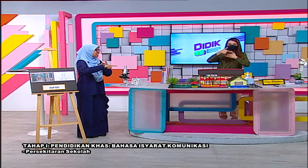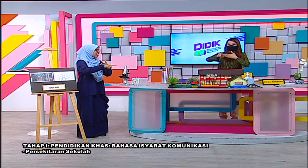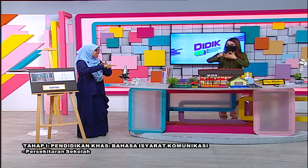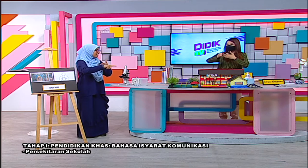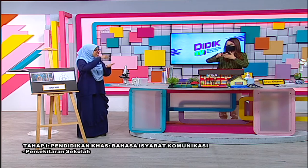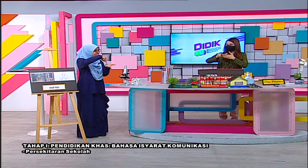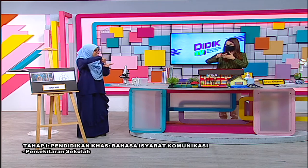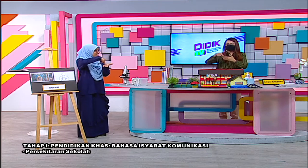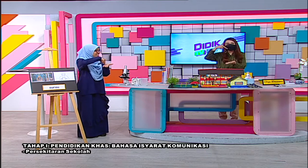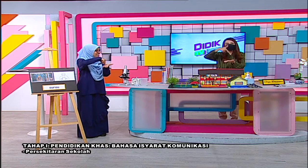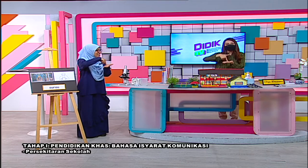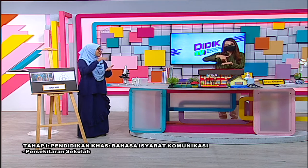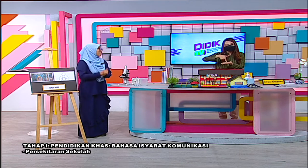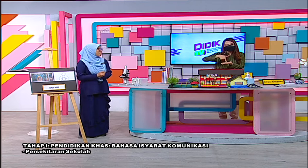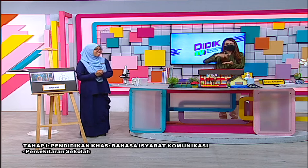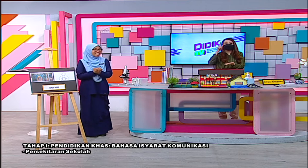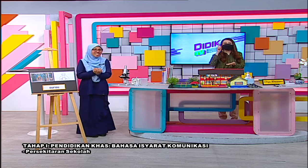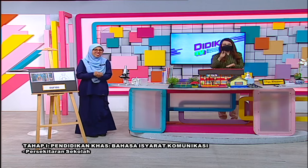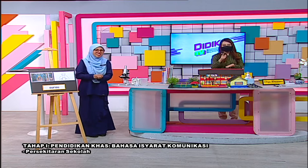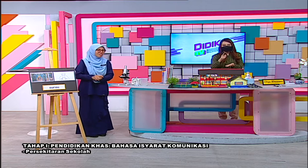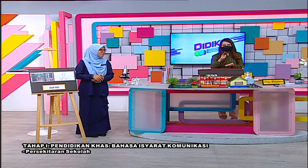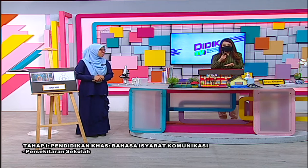Lepas. Ini.